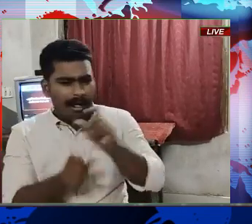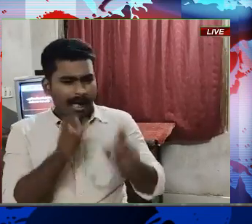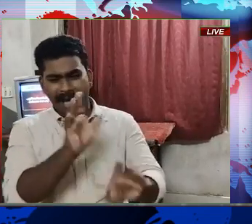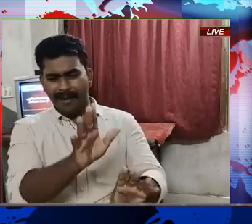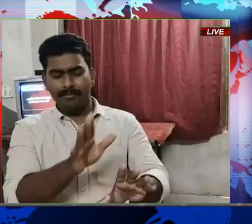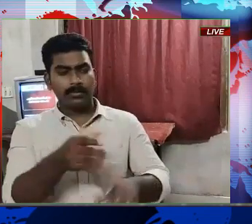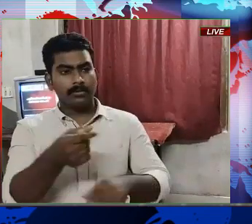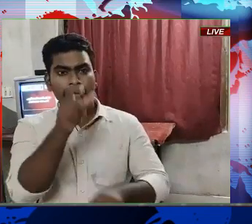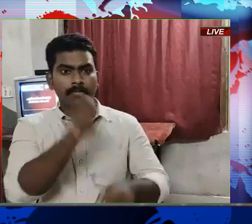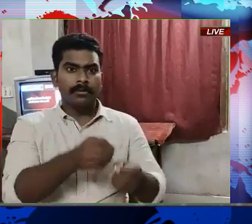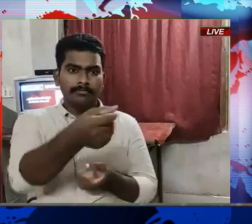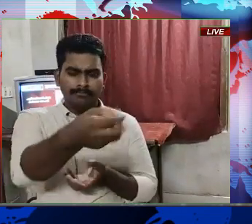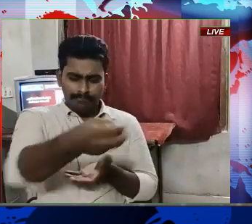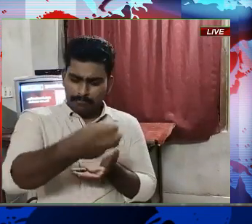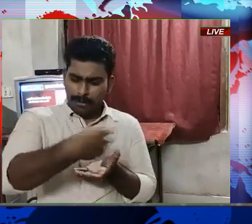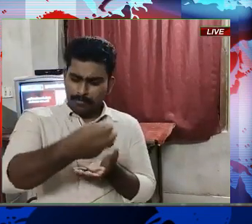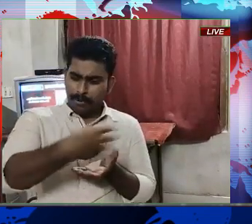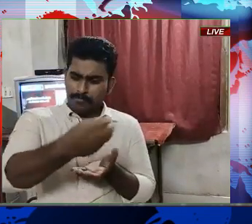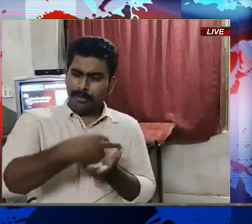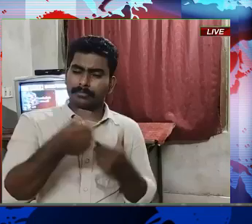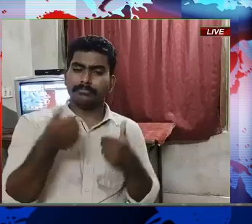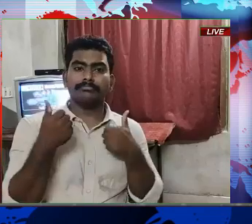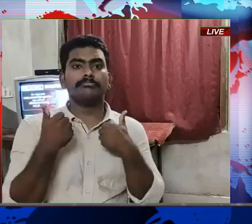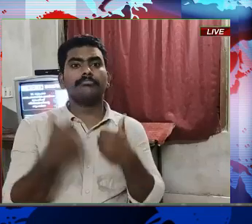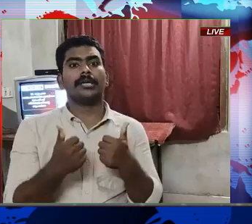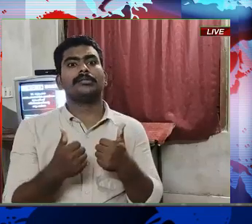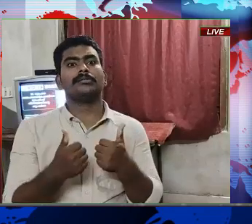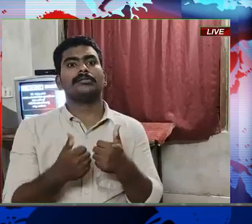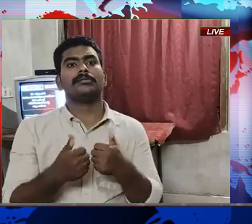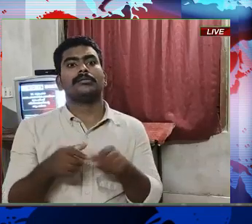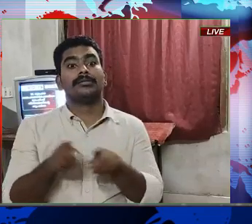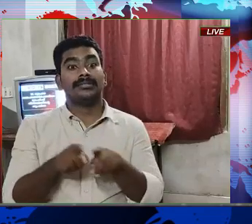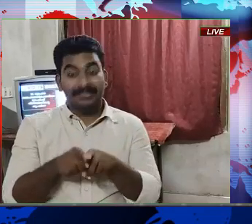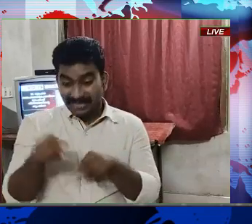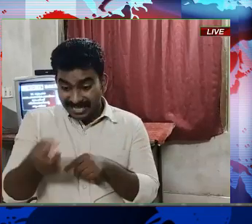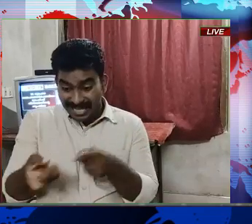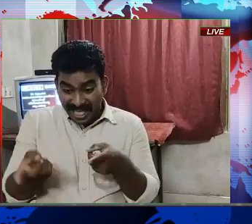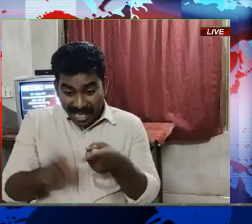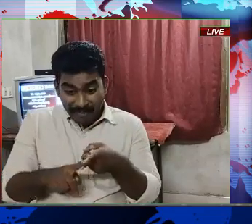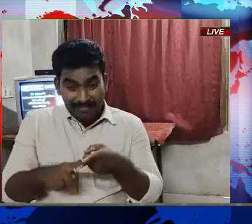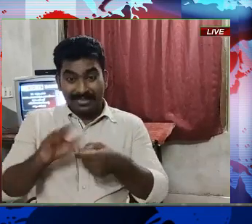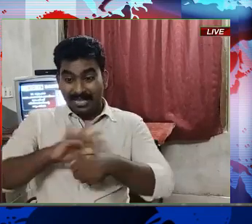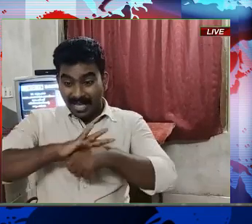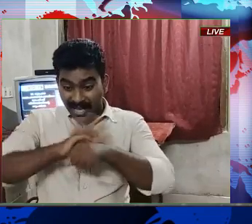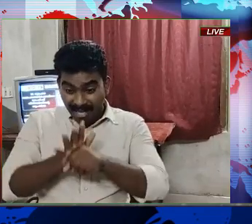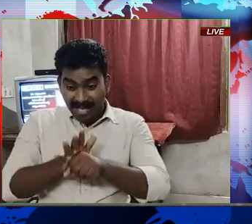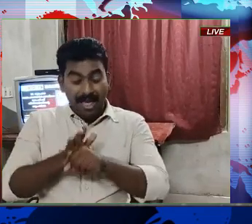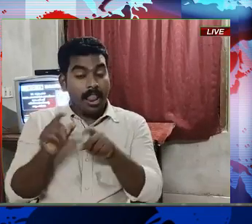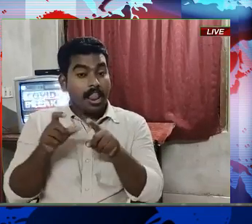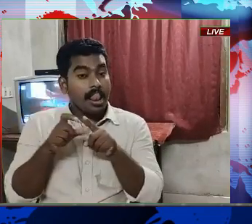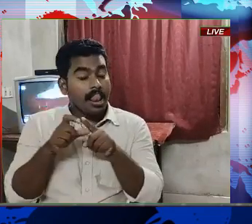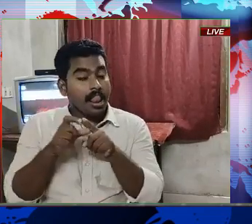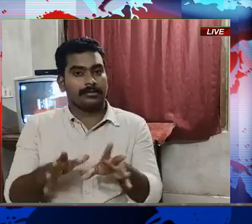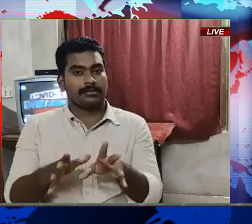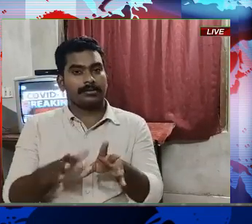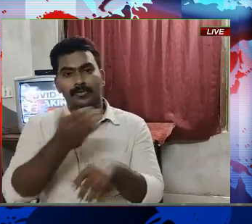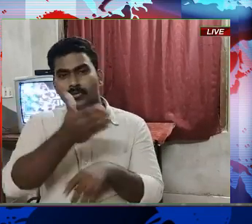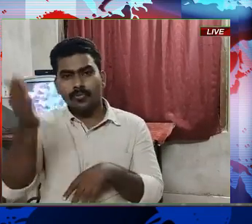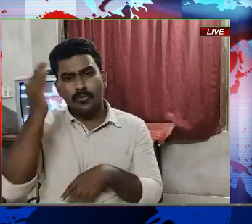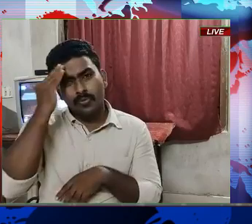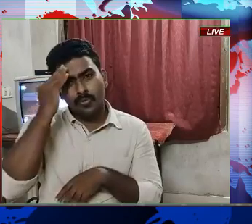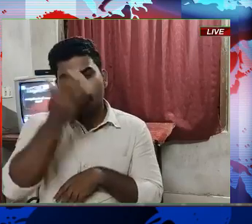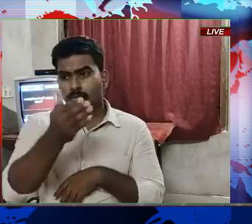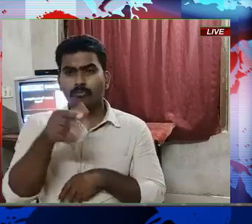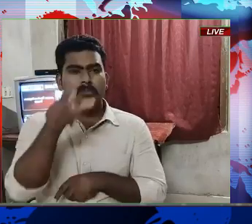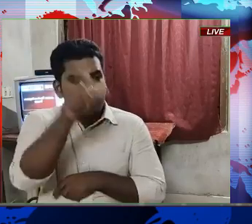സ്വീകരിക്കുന്നത്. ഇപ്പോൾ കോവിഡിന് വേണ്ടിയുള്ളതാണ്. ആ അക്കൗണ്ട് പ്രത്യേകമായി സൂക്ഷിക്കുകയാണ് ചെയ്യുക. അദ്ദേഹം അത് പറയാനുള്ള കാരണം ഈ പ്രളയ ദുരിതാശ്വാസ